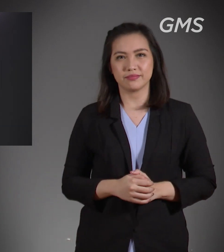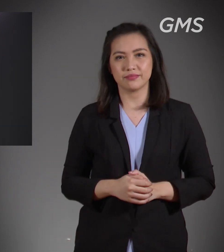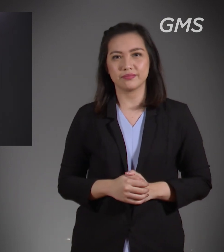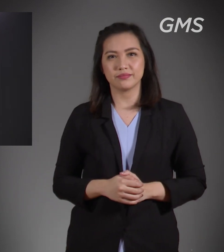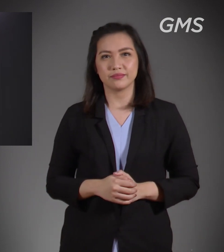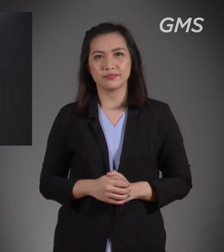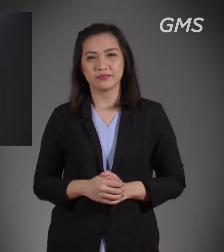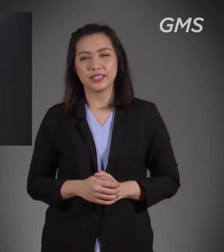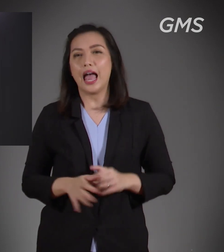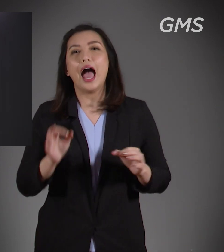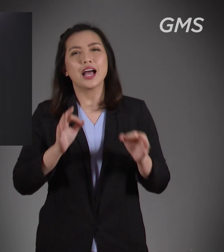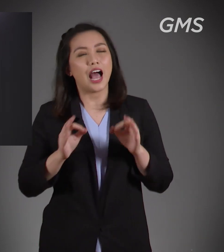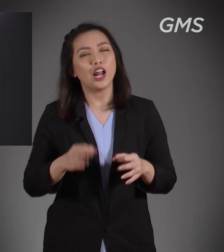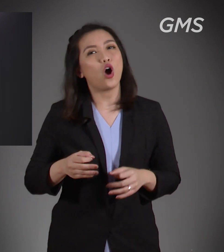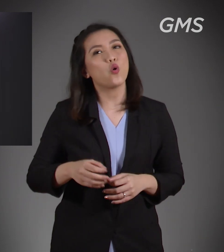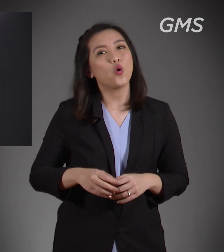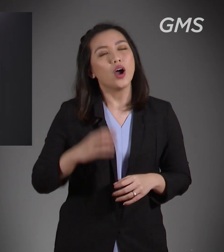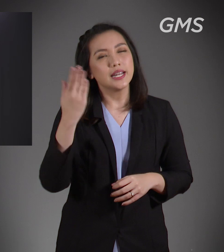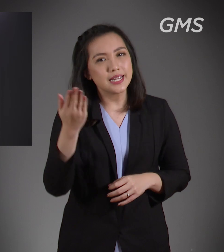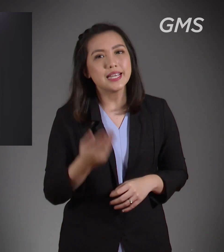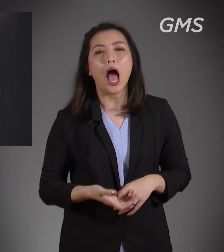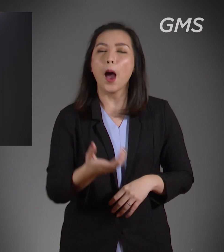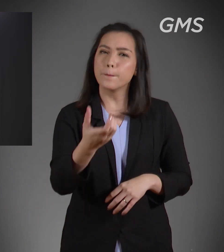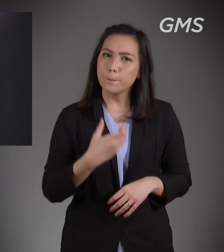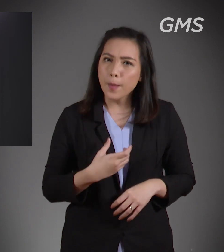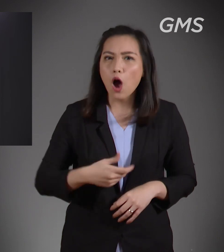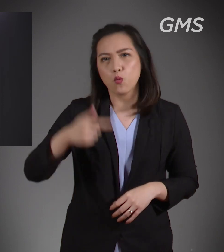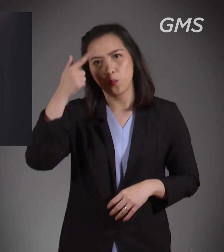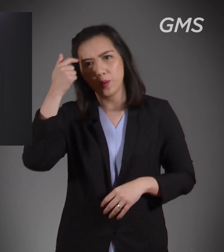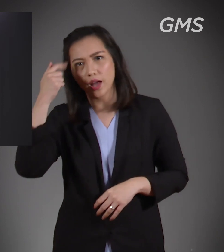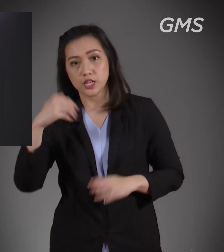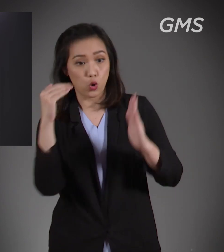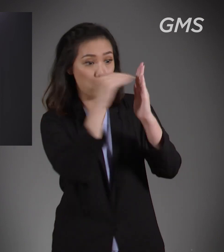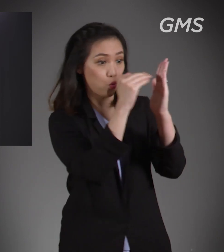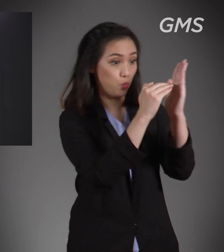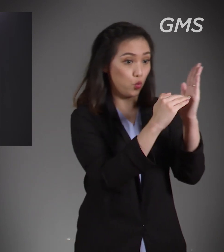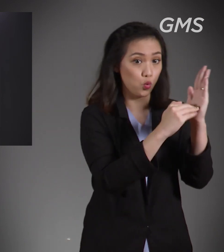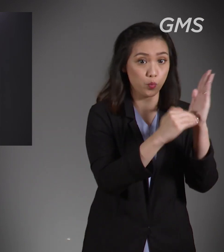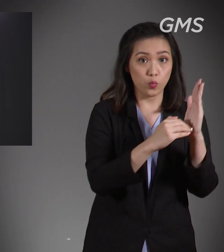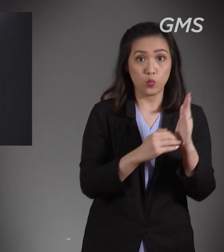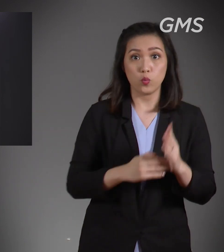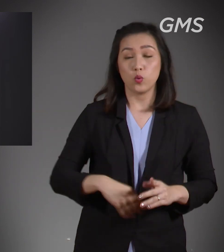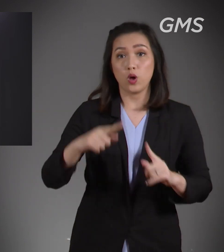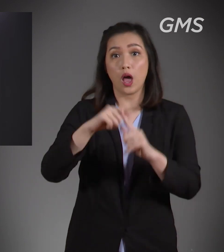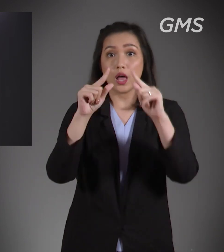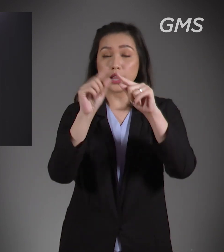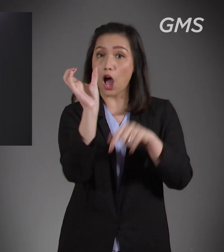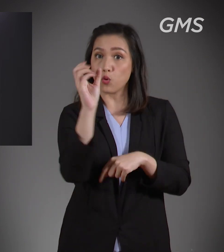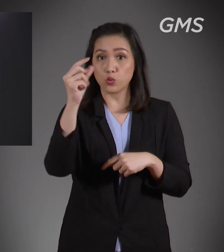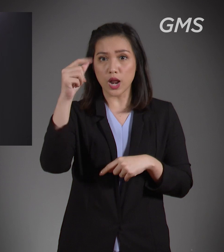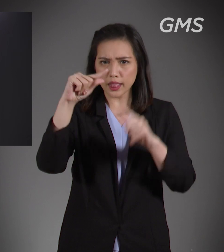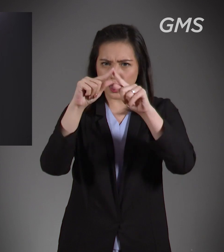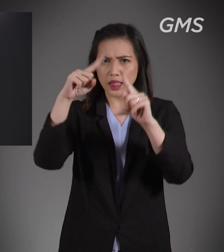pasti akan diluputkan. Orang pintar, orang pandai selalu belajar dari kesalahan orang lain. Kenapa dia sendiri yang buat kesalahan